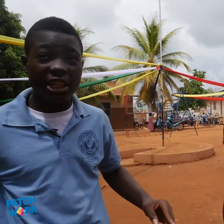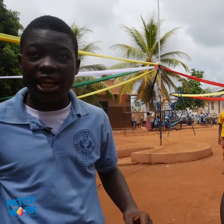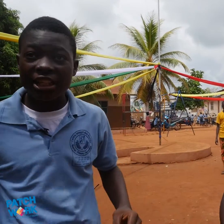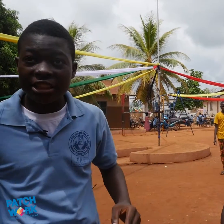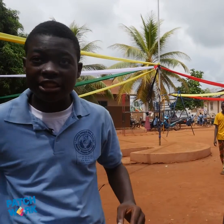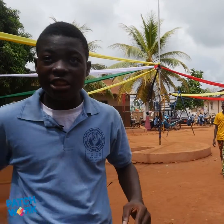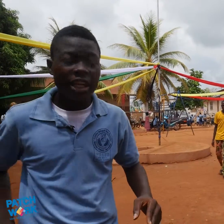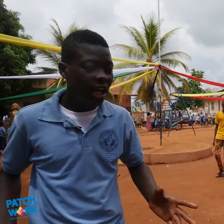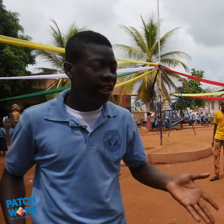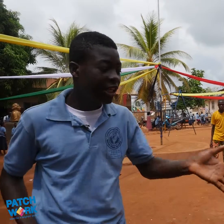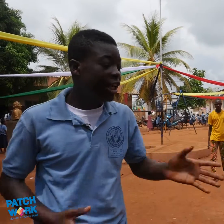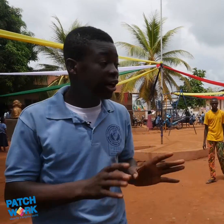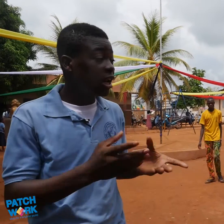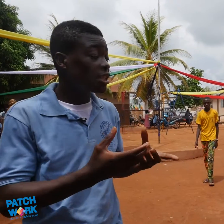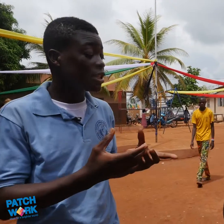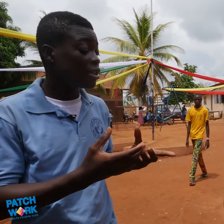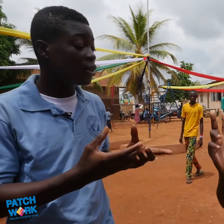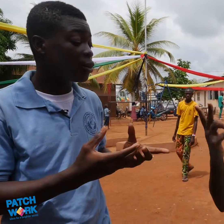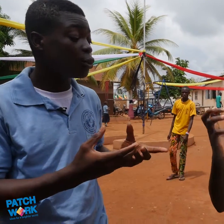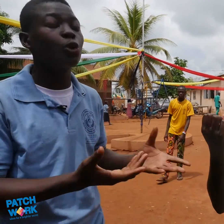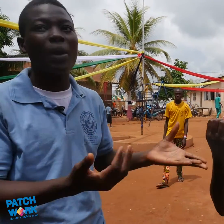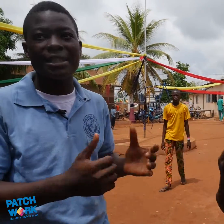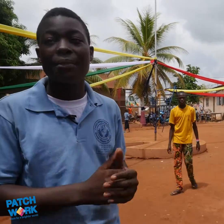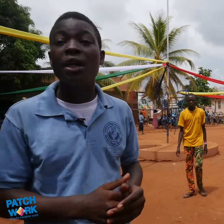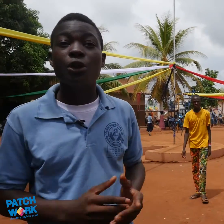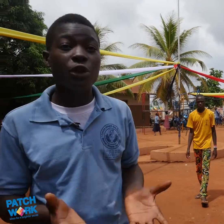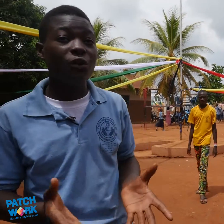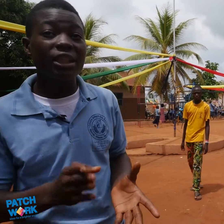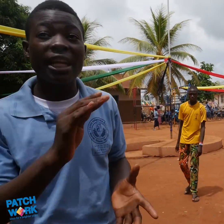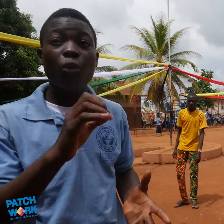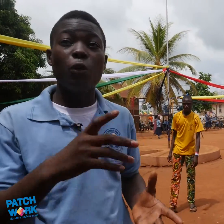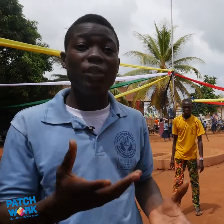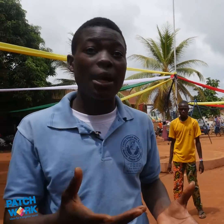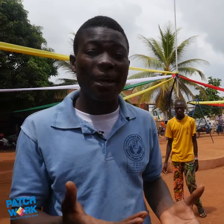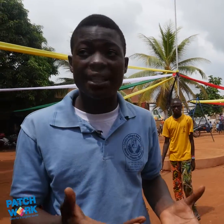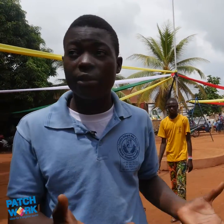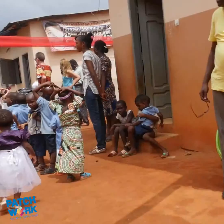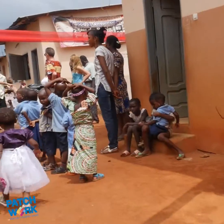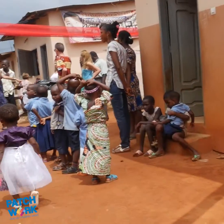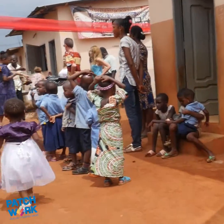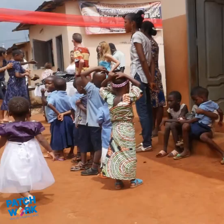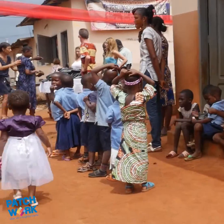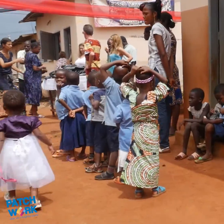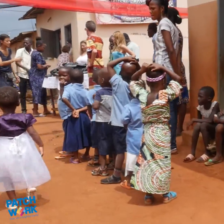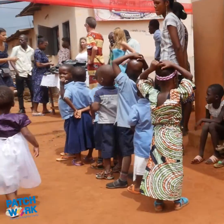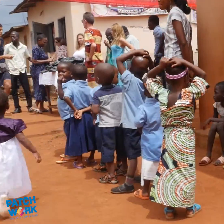Shinata, qui est en classe de 3e, ce qui veut dire qu'elle a le BPC à passer. Par ici, nous avons